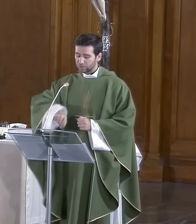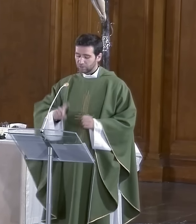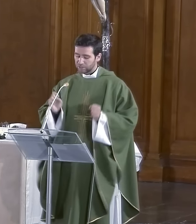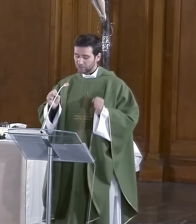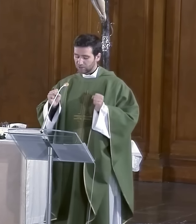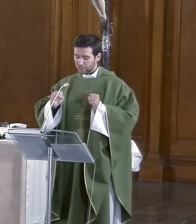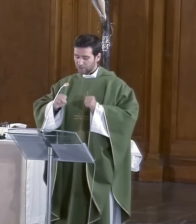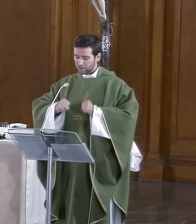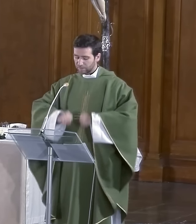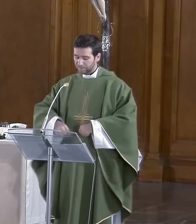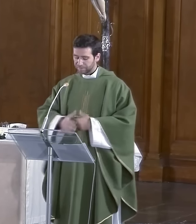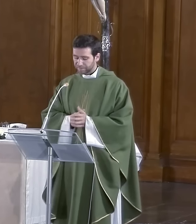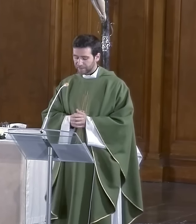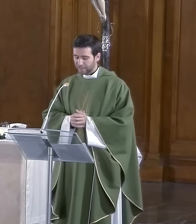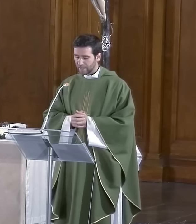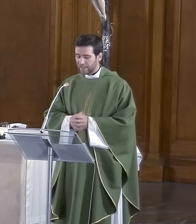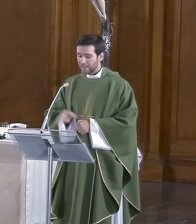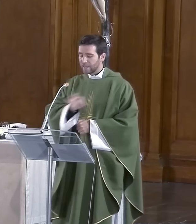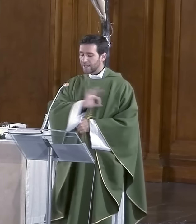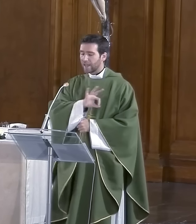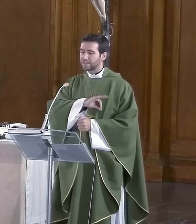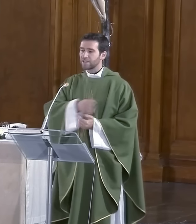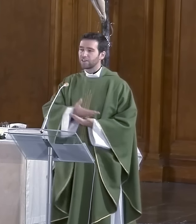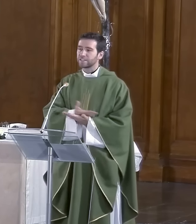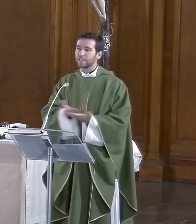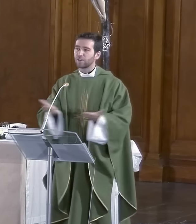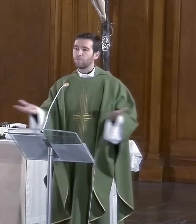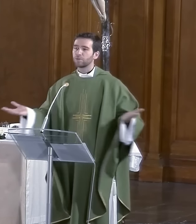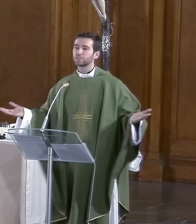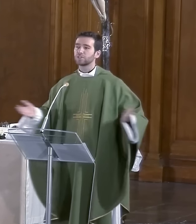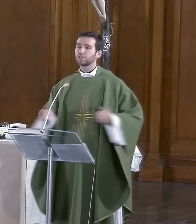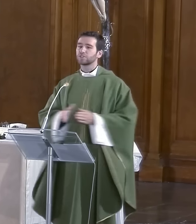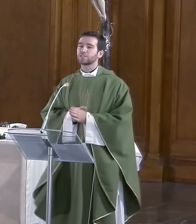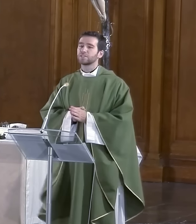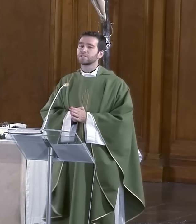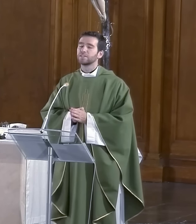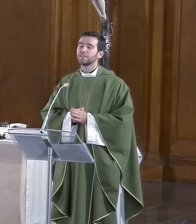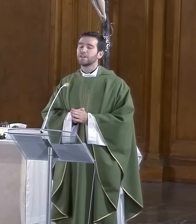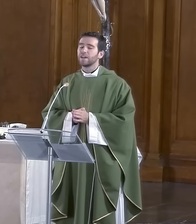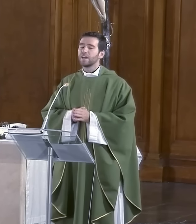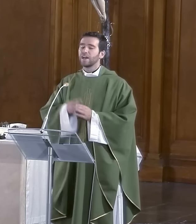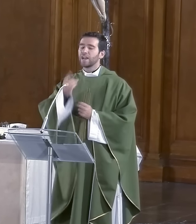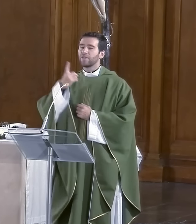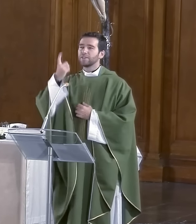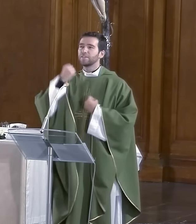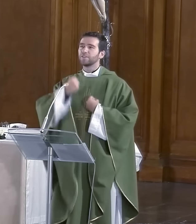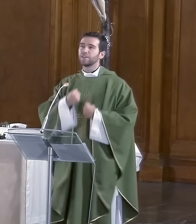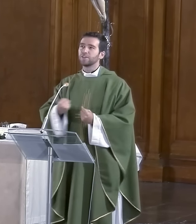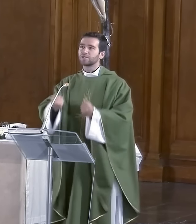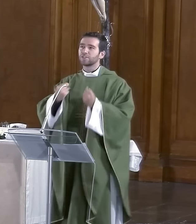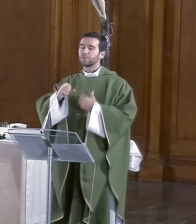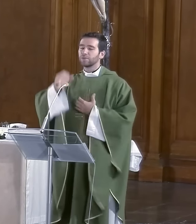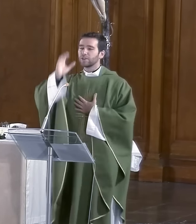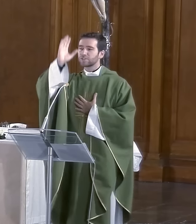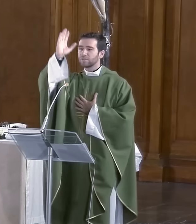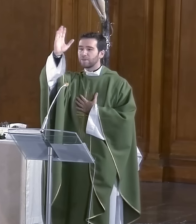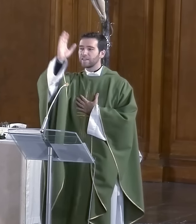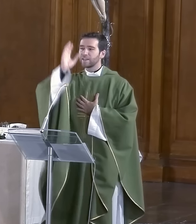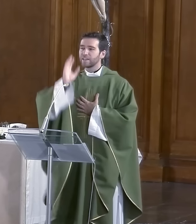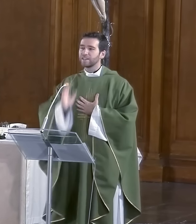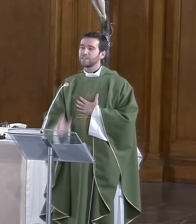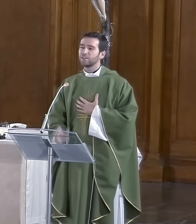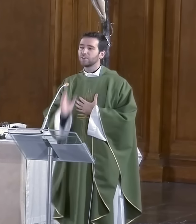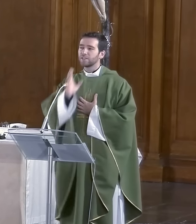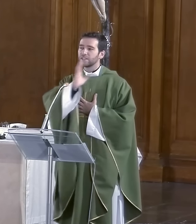Jesucristo nuestro Señor. El Señor esté con vosotros. La bendición de Dios Todopoderoso,